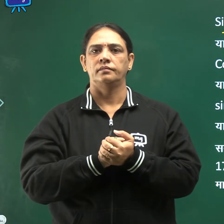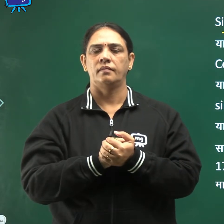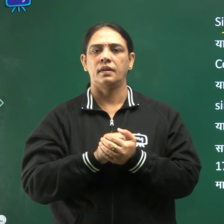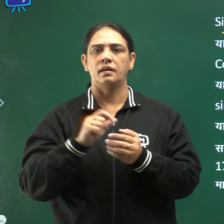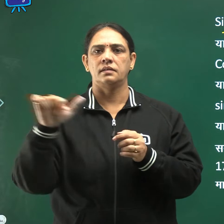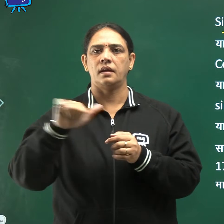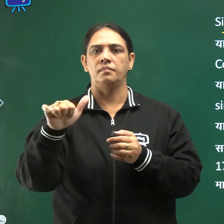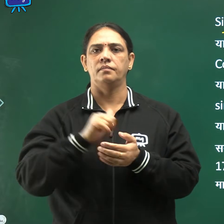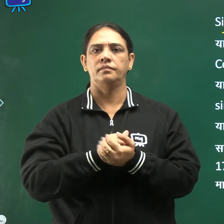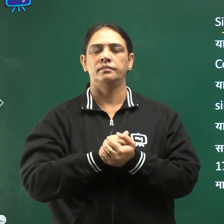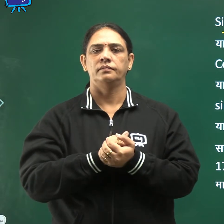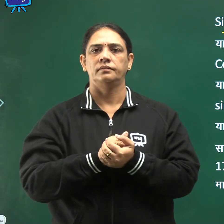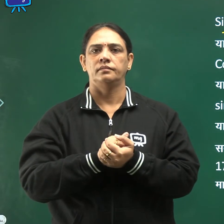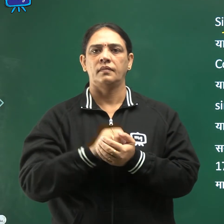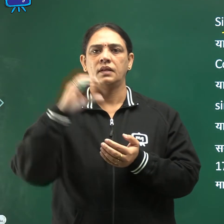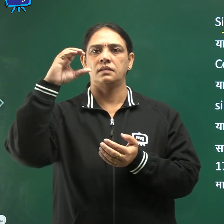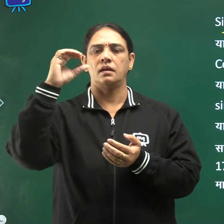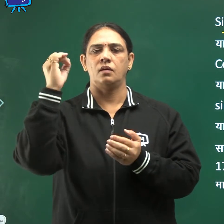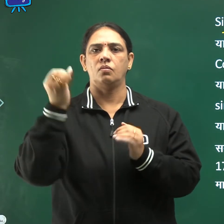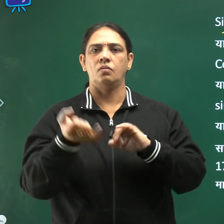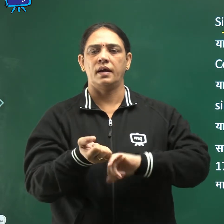ऐसे ही कॉस